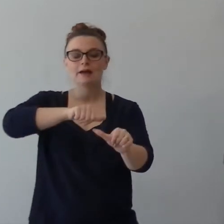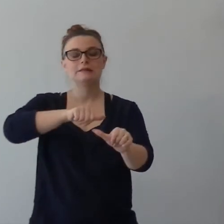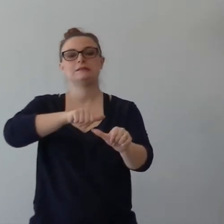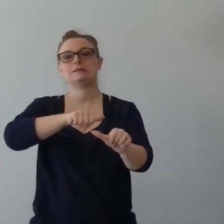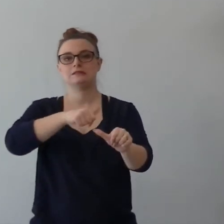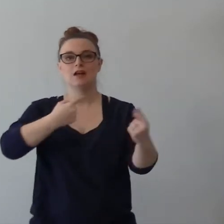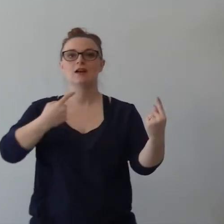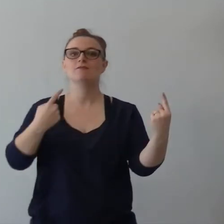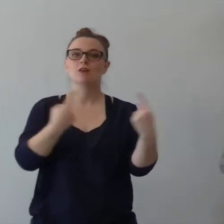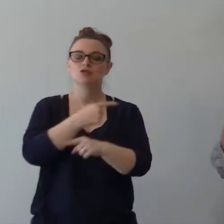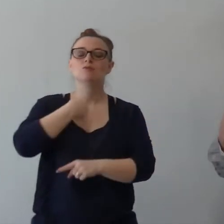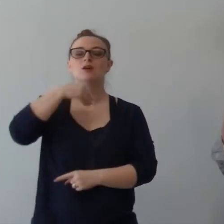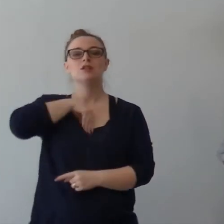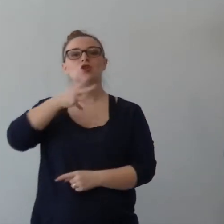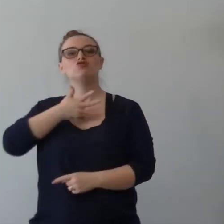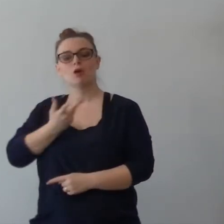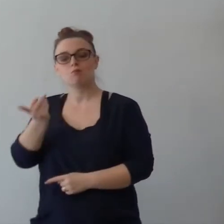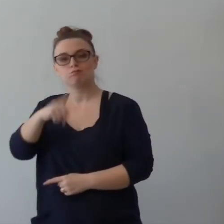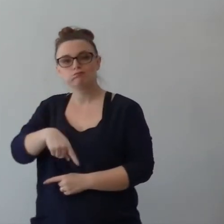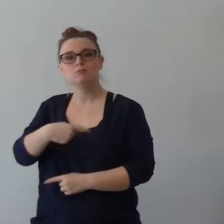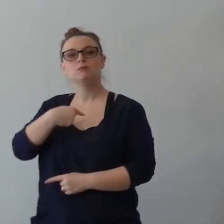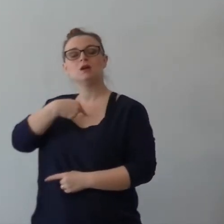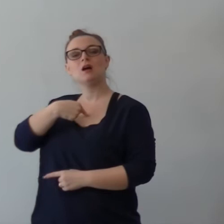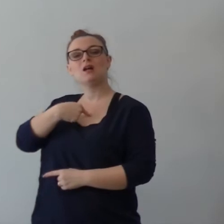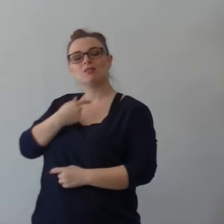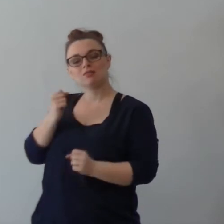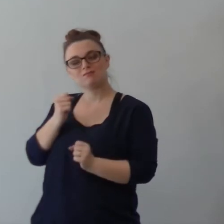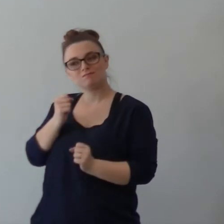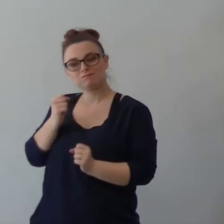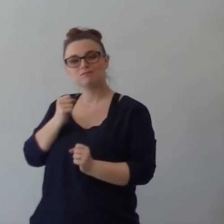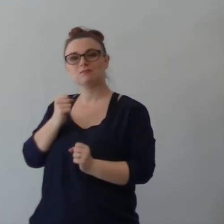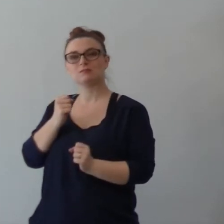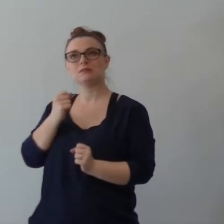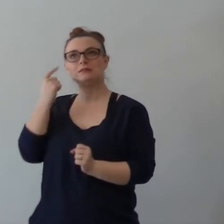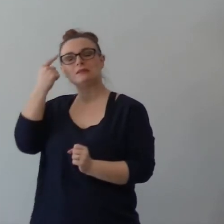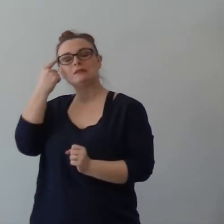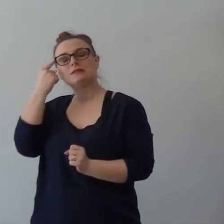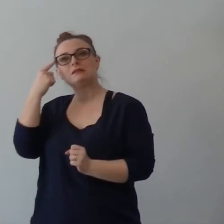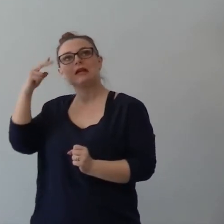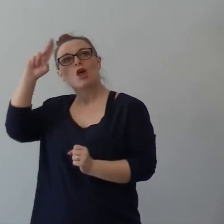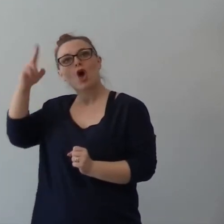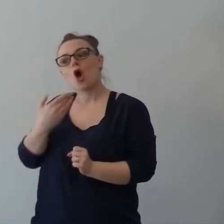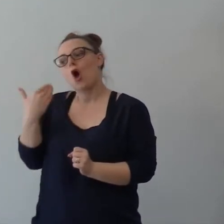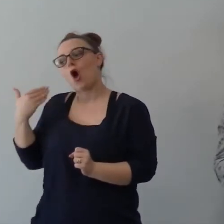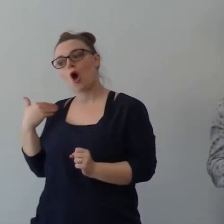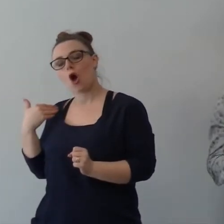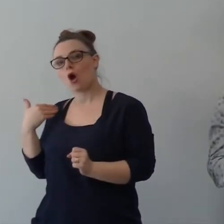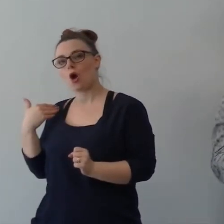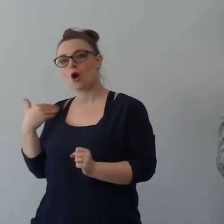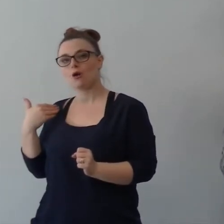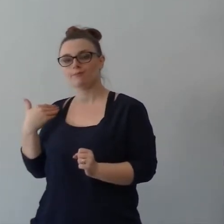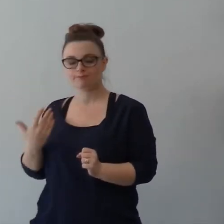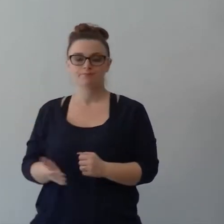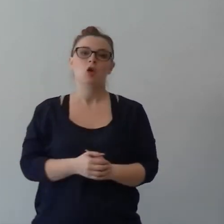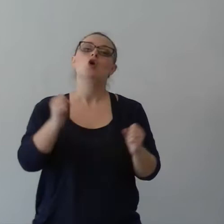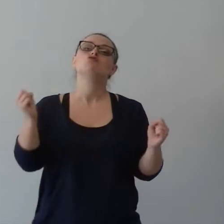'è